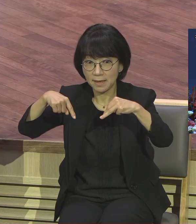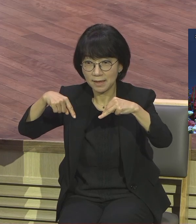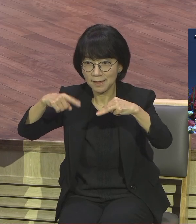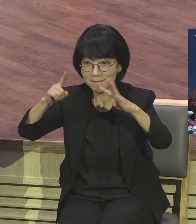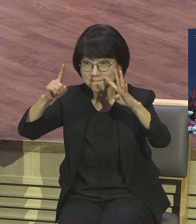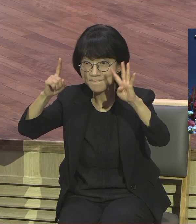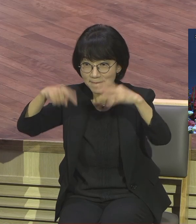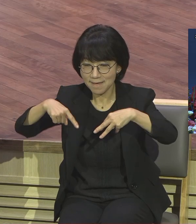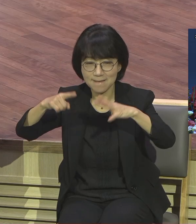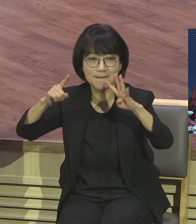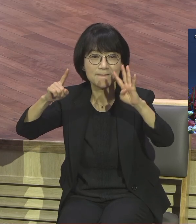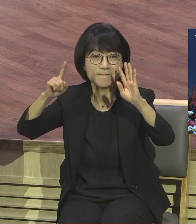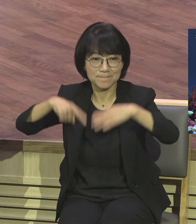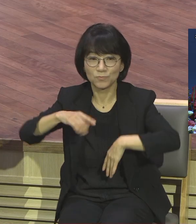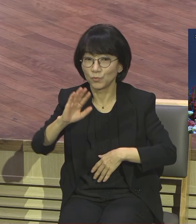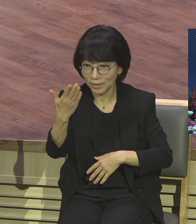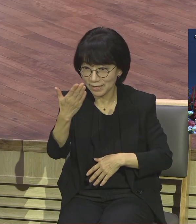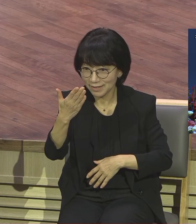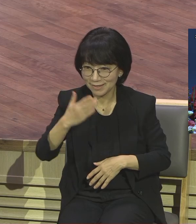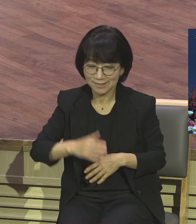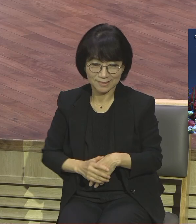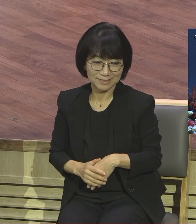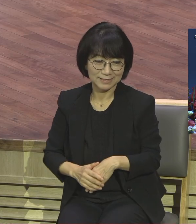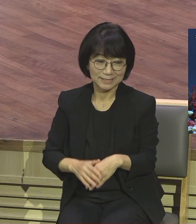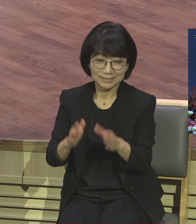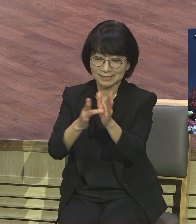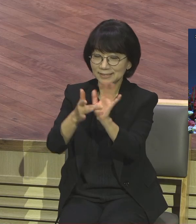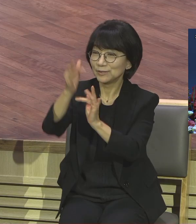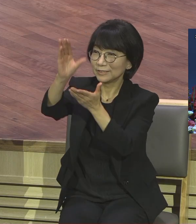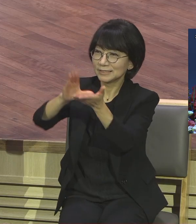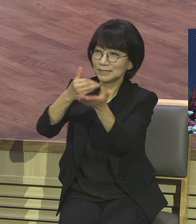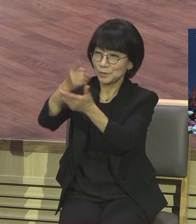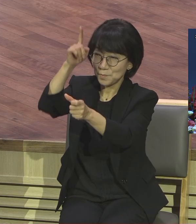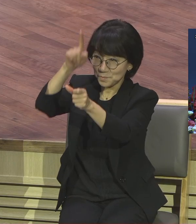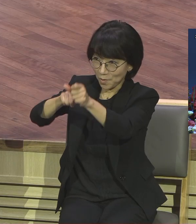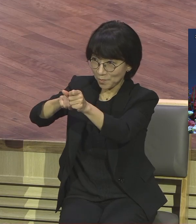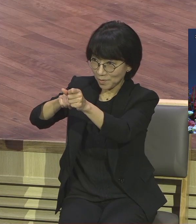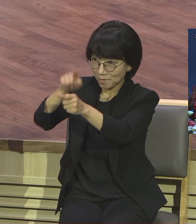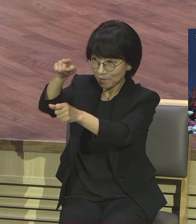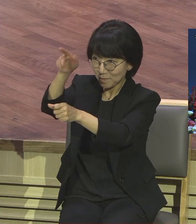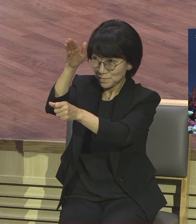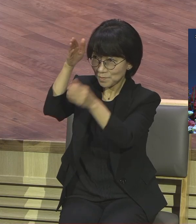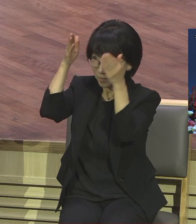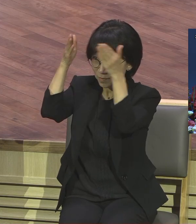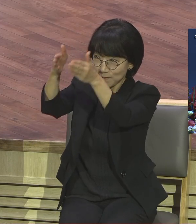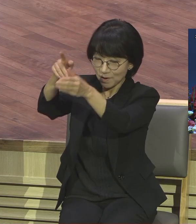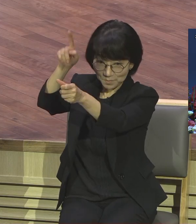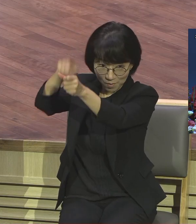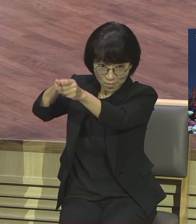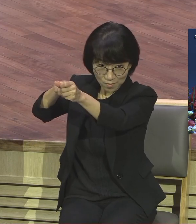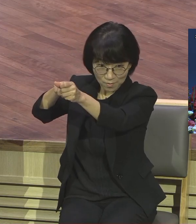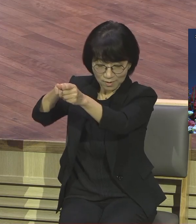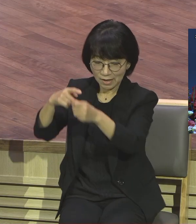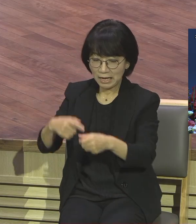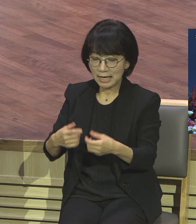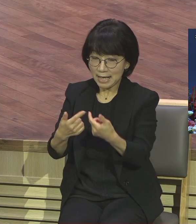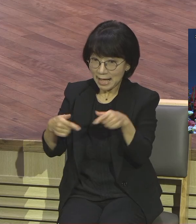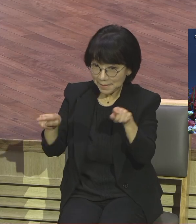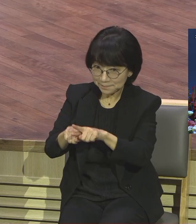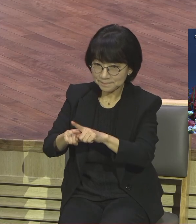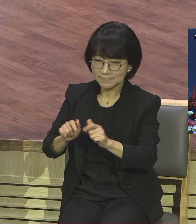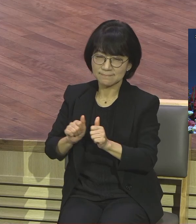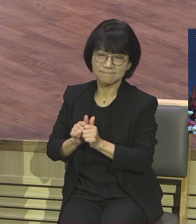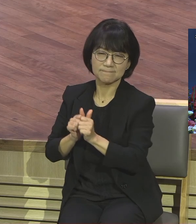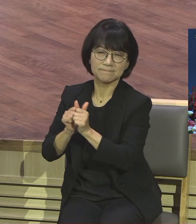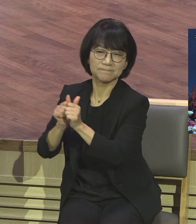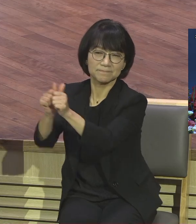예수 그리스도라는 인생의 표대를 향해 함께 항해하는 동반자, 힘들고 어려울 때 옆에서 있기만 해도 위로가